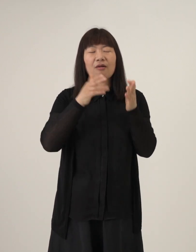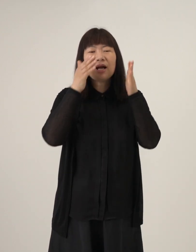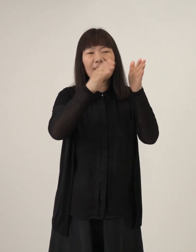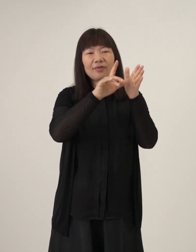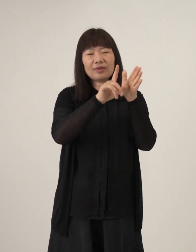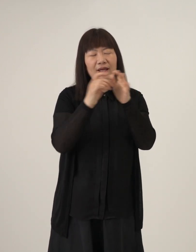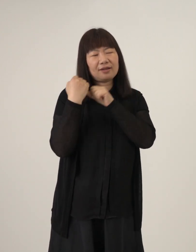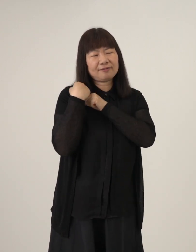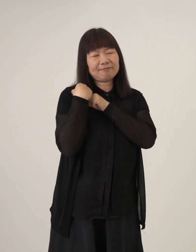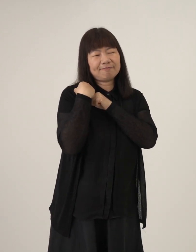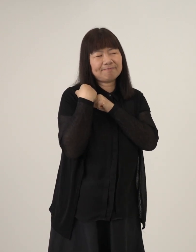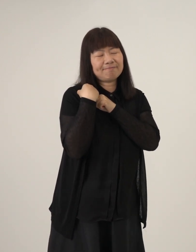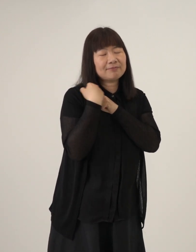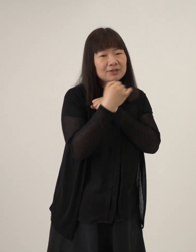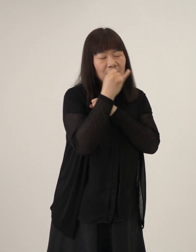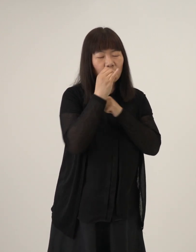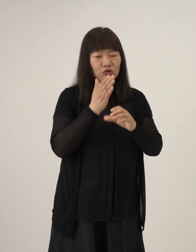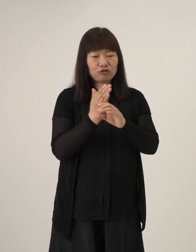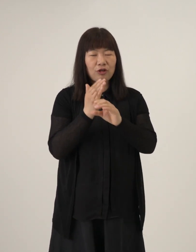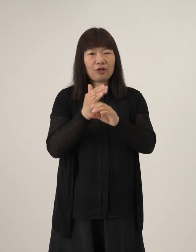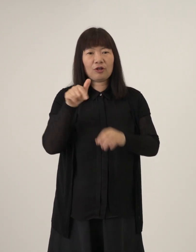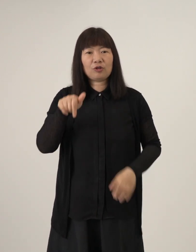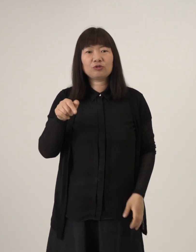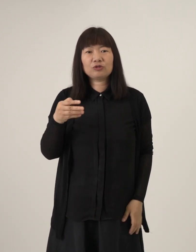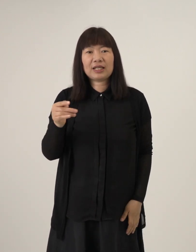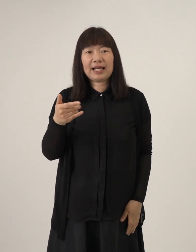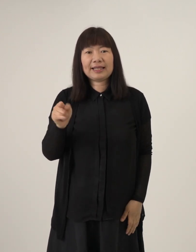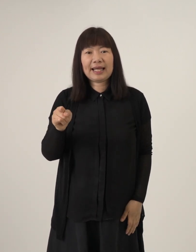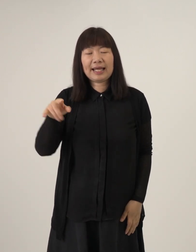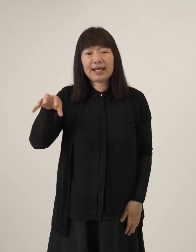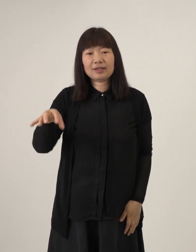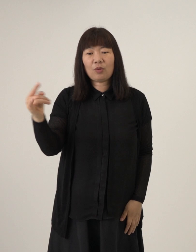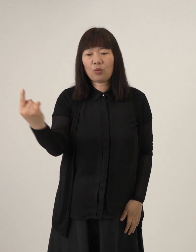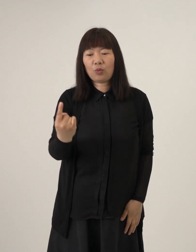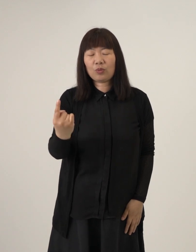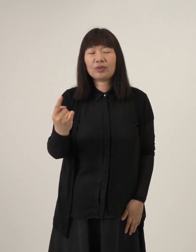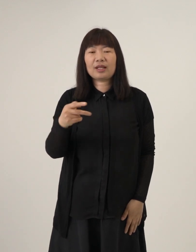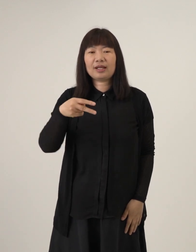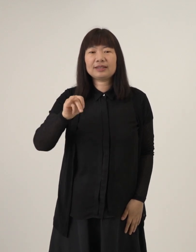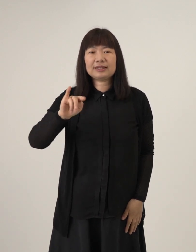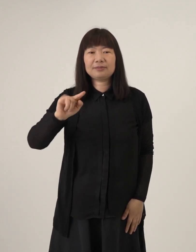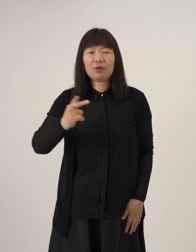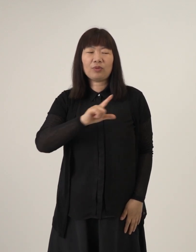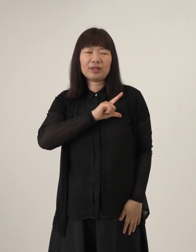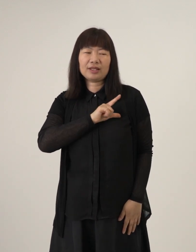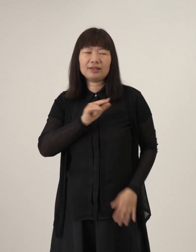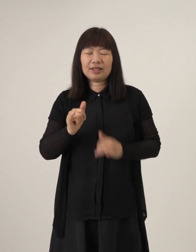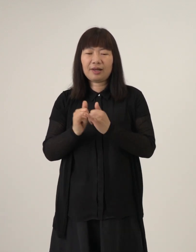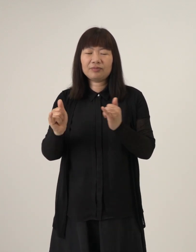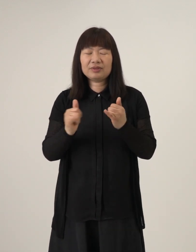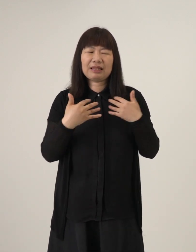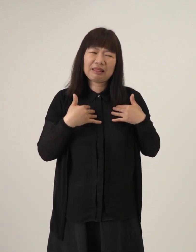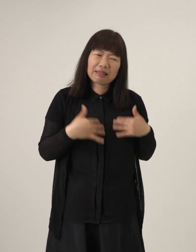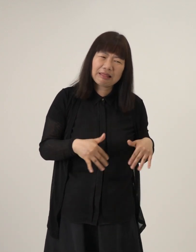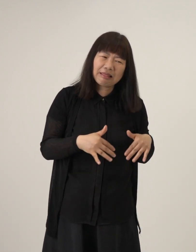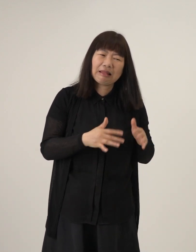그리고 중도에는 또 구레네에서 온 시몬이라는 사람이 지친